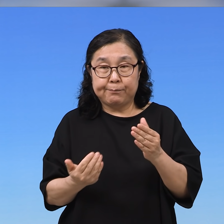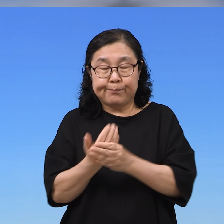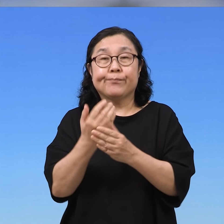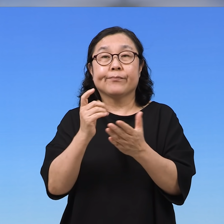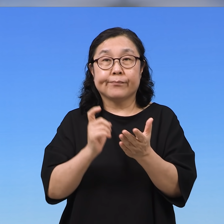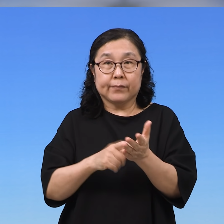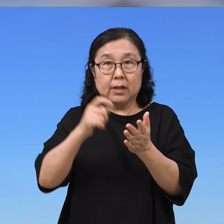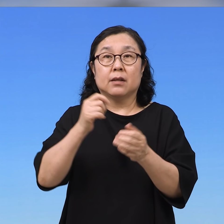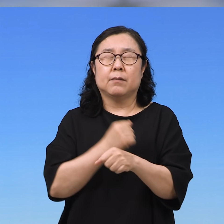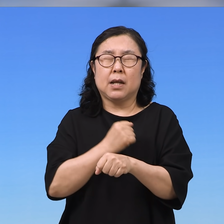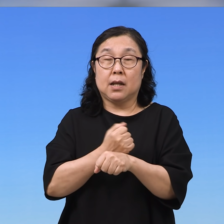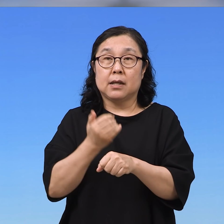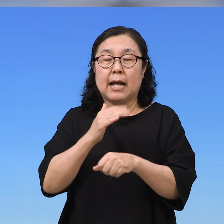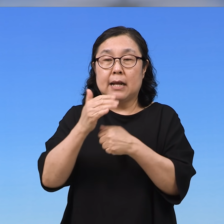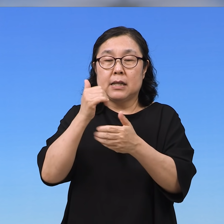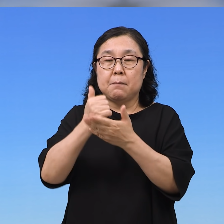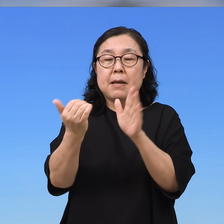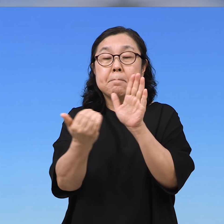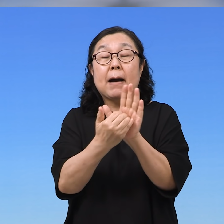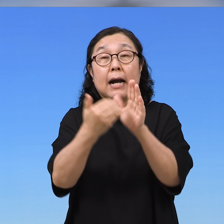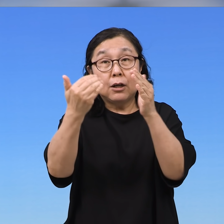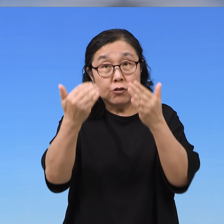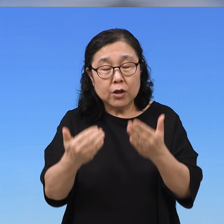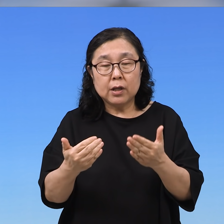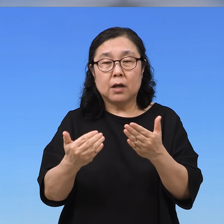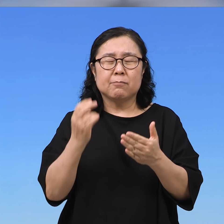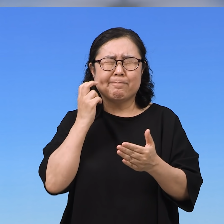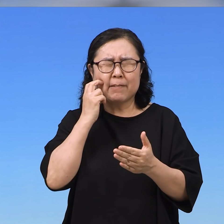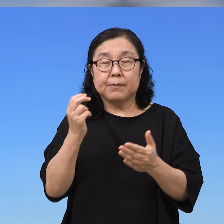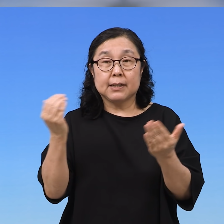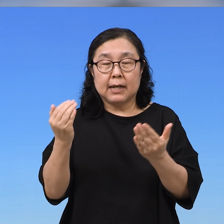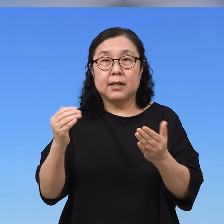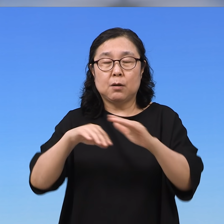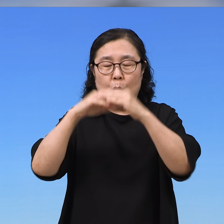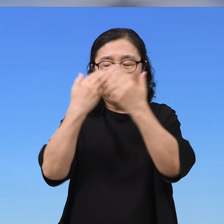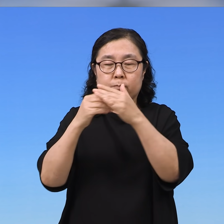막아주셨으니까 그런 끔찍한 일을 다 피할 수 있었던 거 아닙니까?